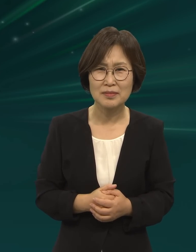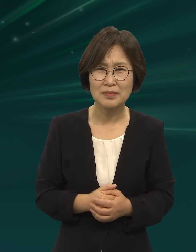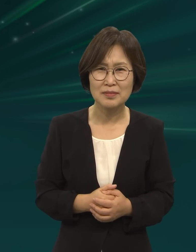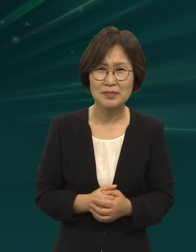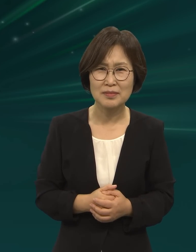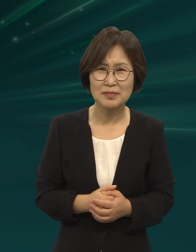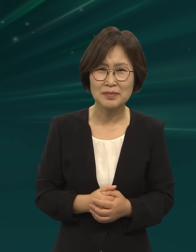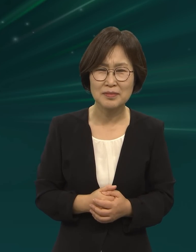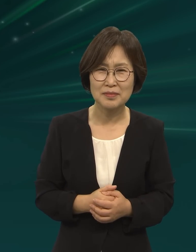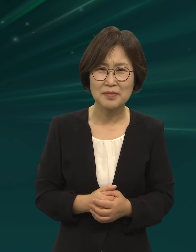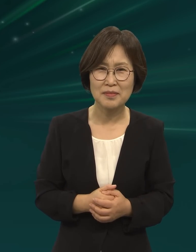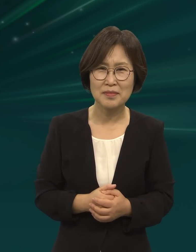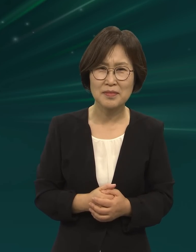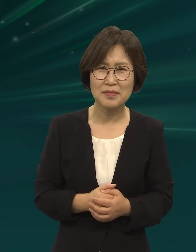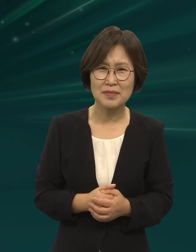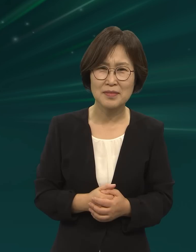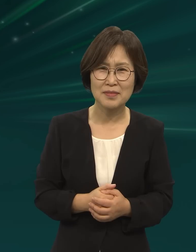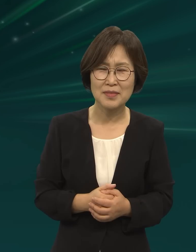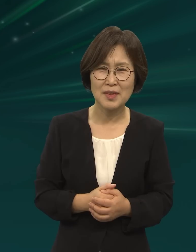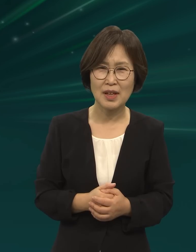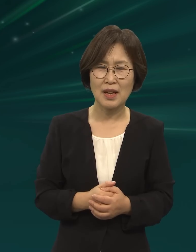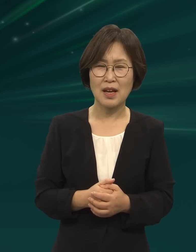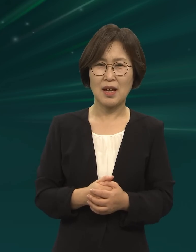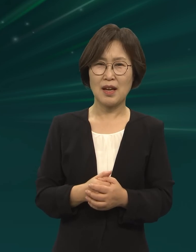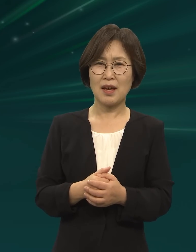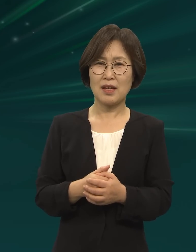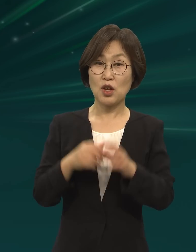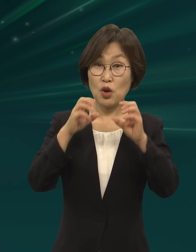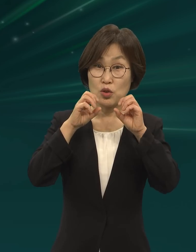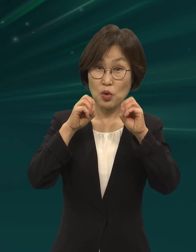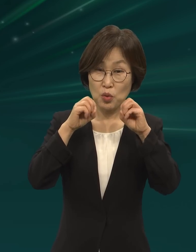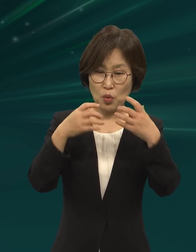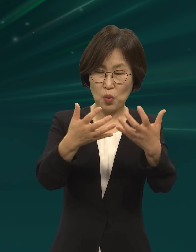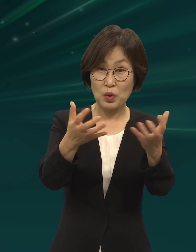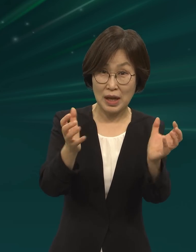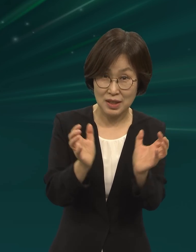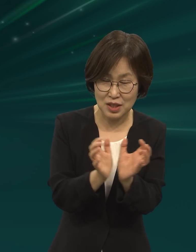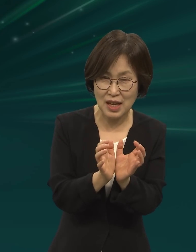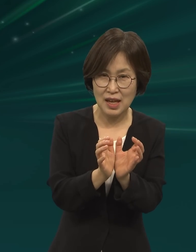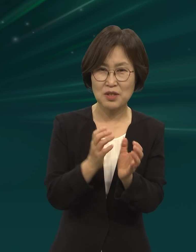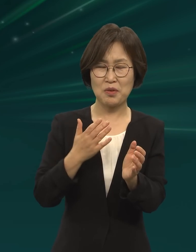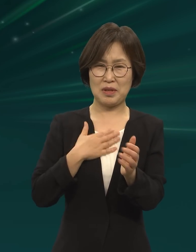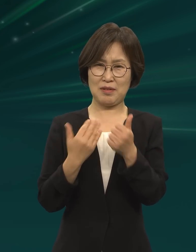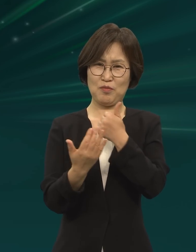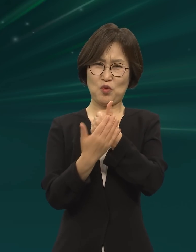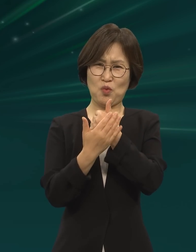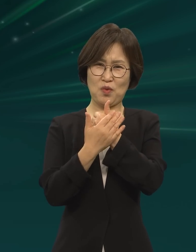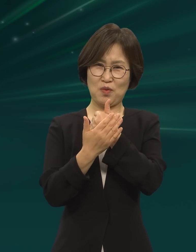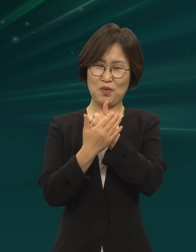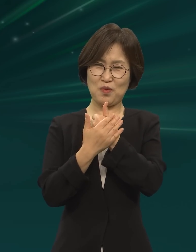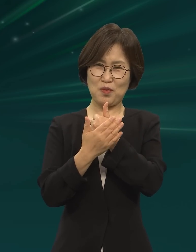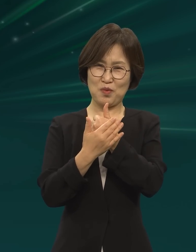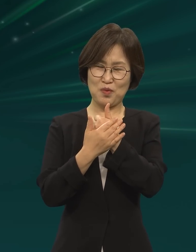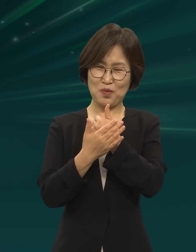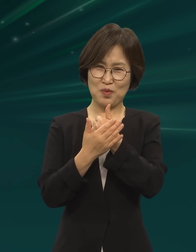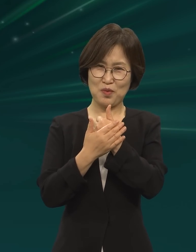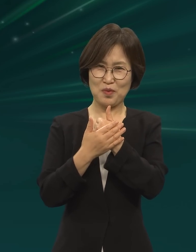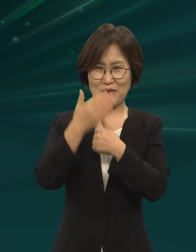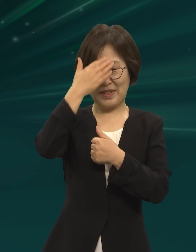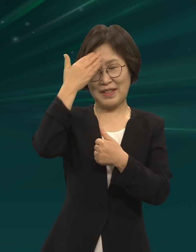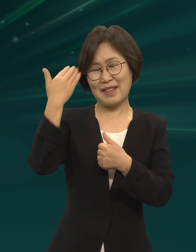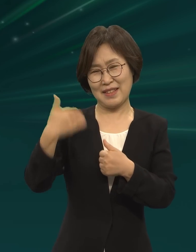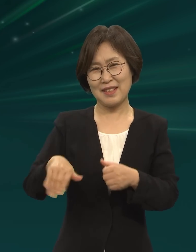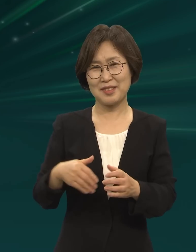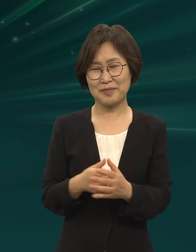그래서 학교에서 저를 선교 단체 저를 이제 도우시고 대학교에 공부를 시작합니다. 근데 학비를 벌어야